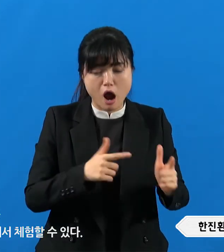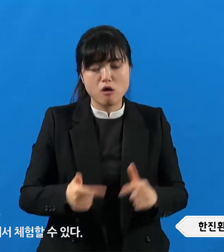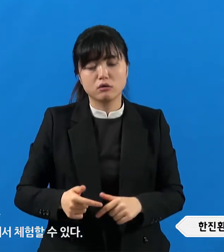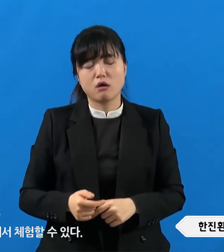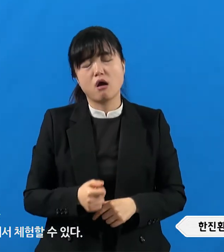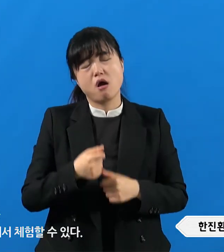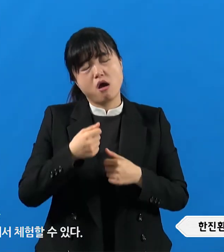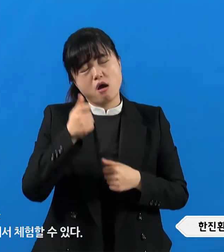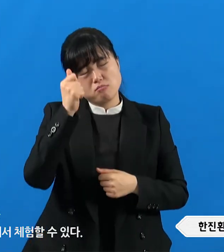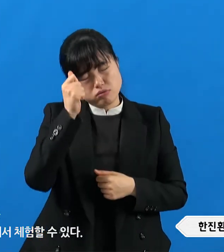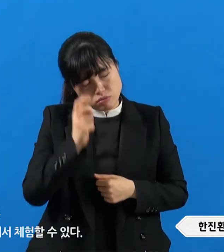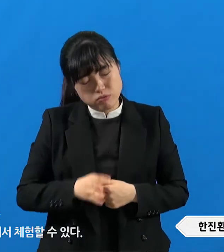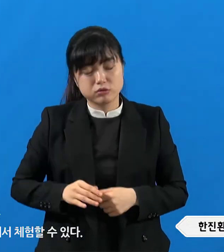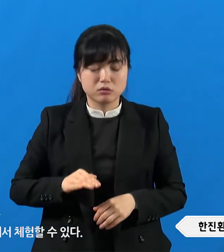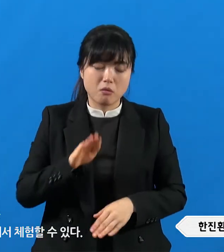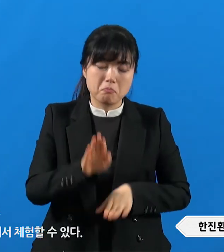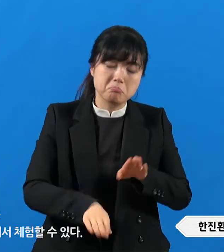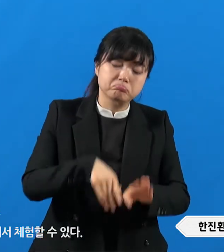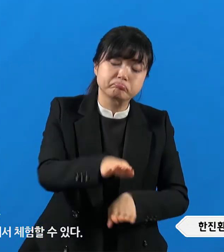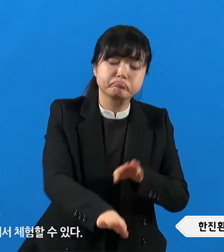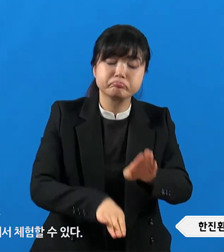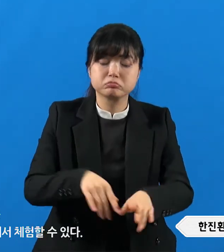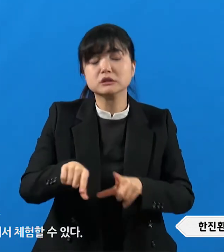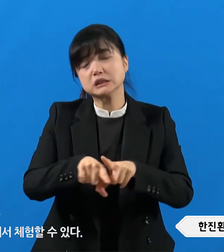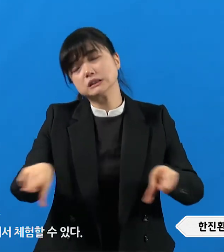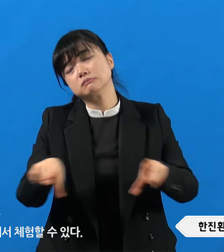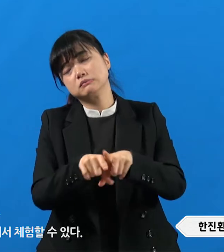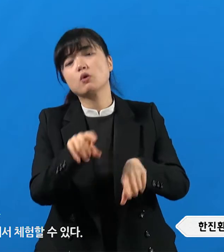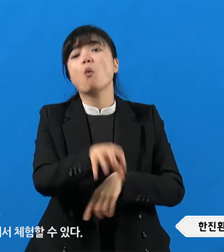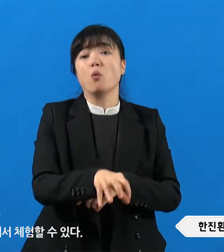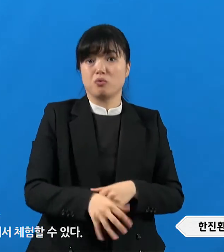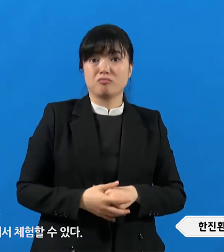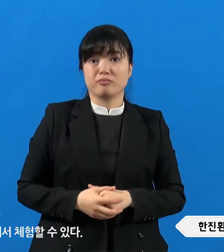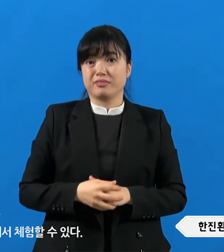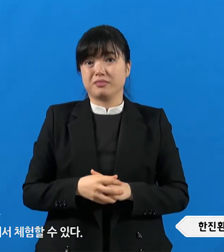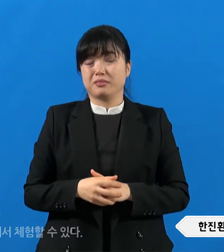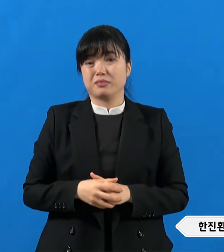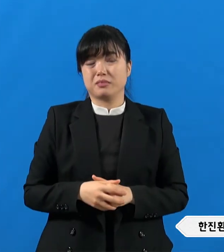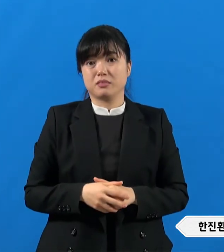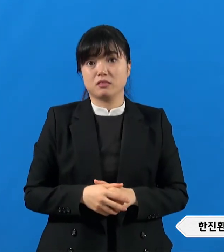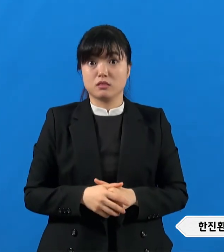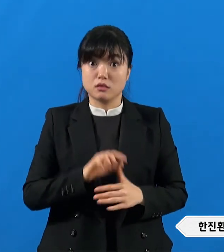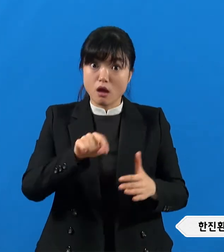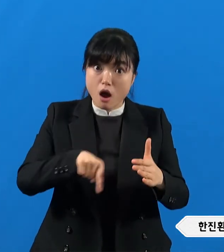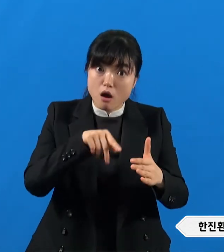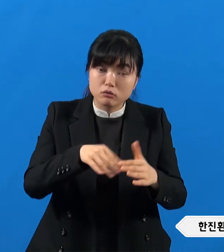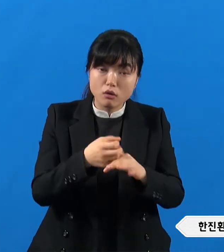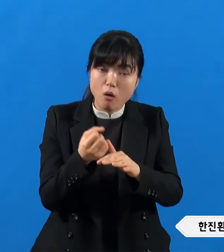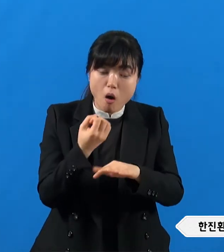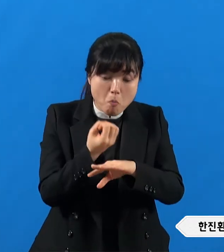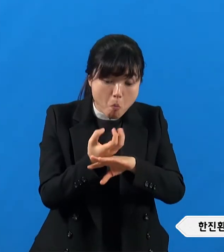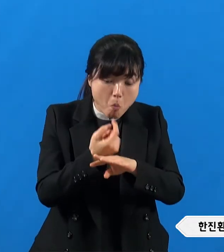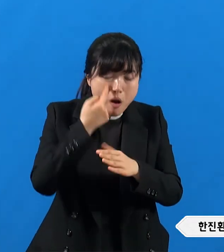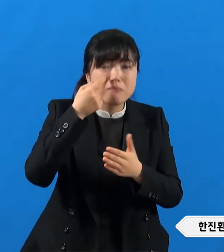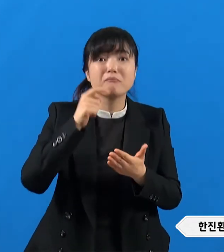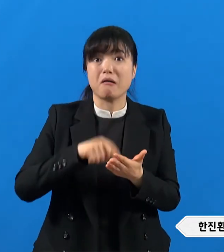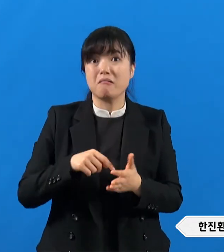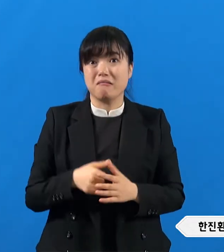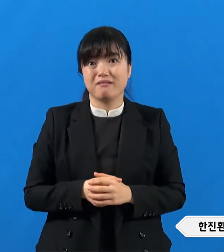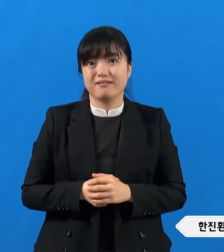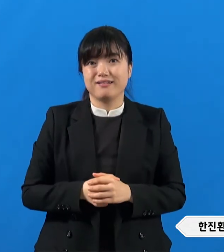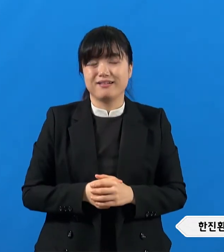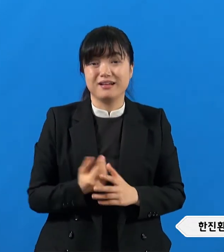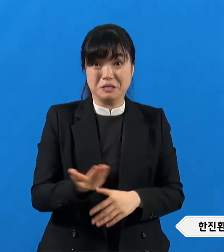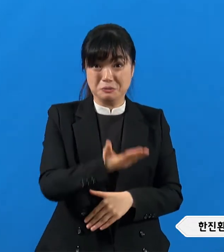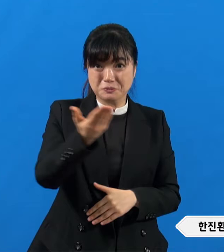밟고 지나다니는 그런 그냥 일상의 현장입니다. 그 가운데 보화가 있었다.